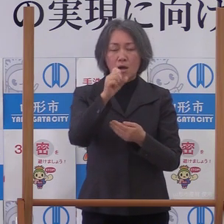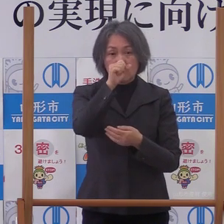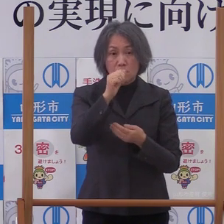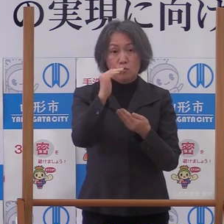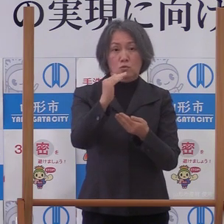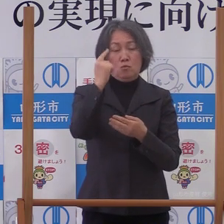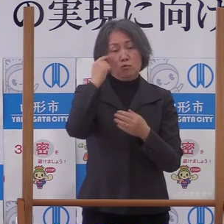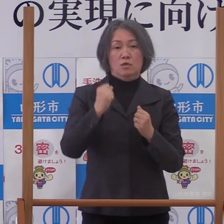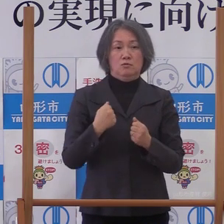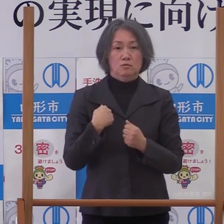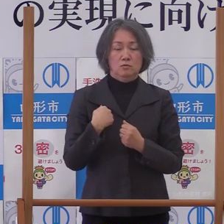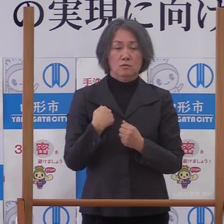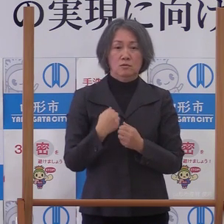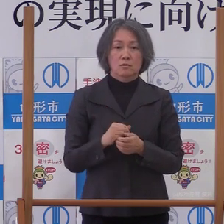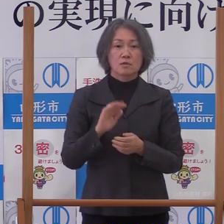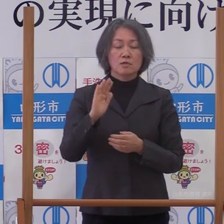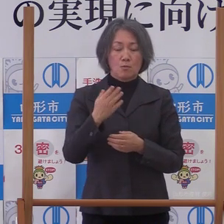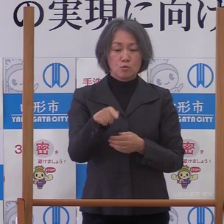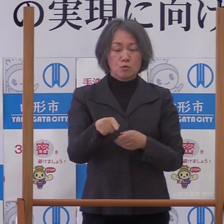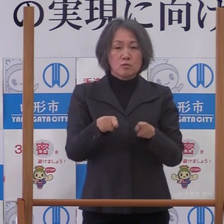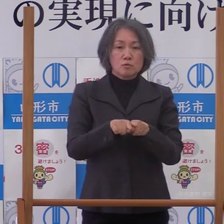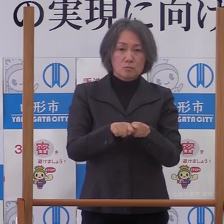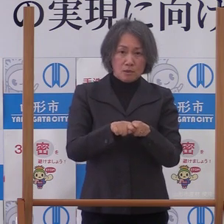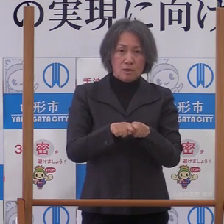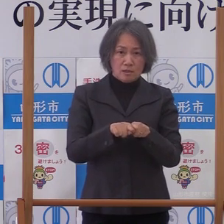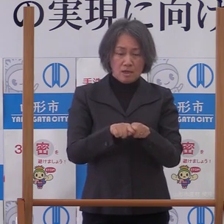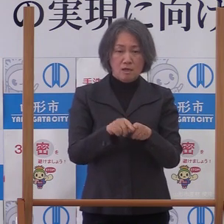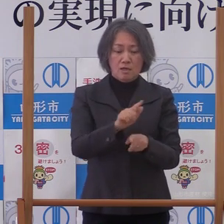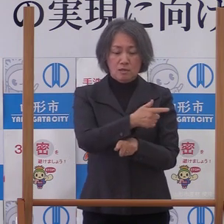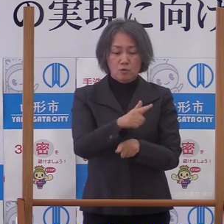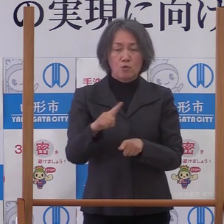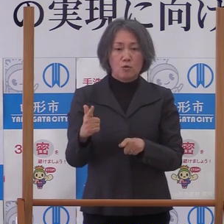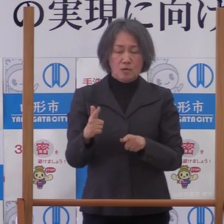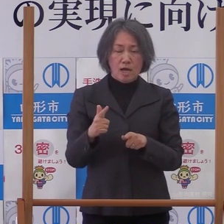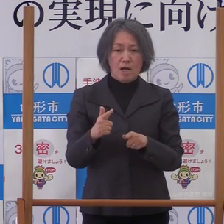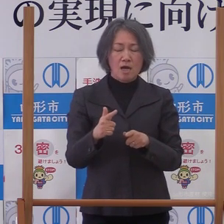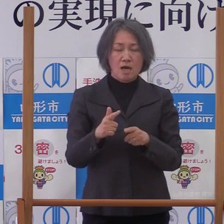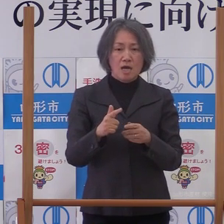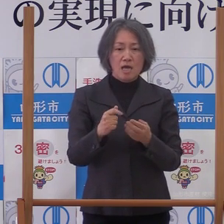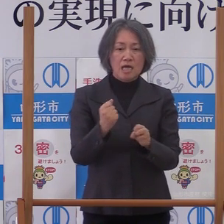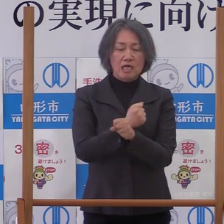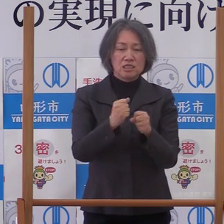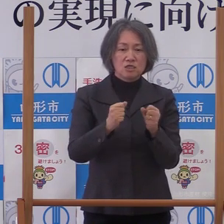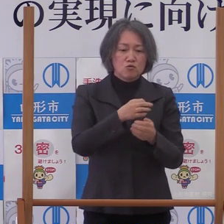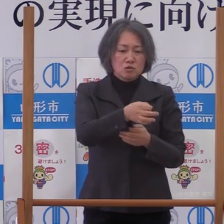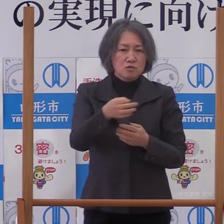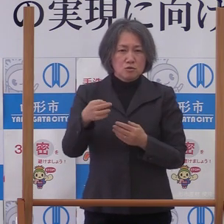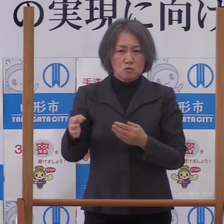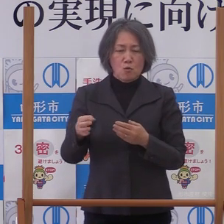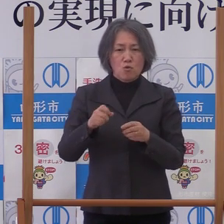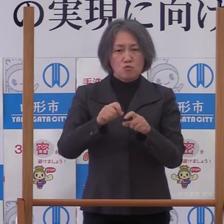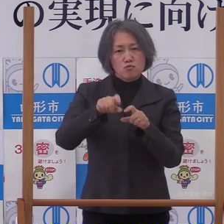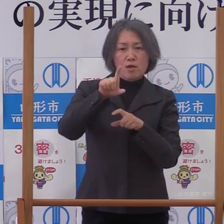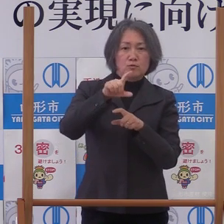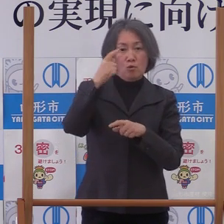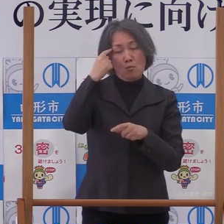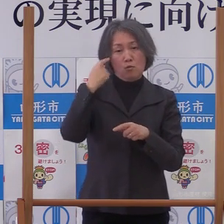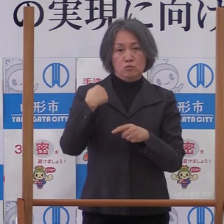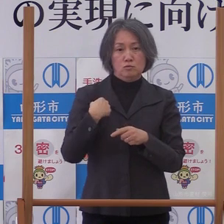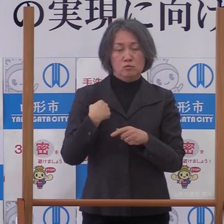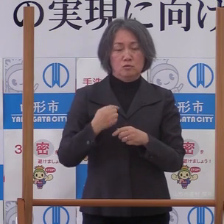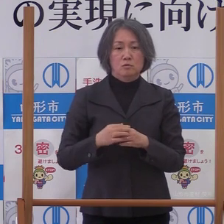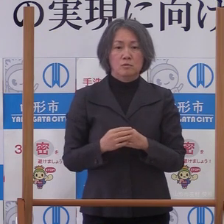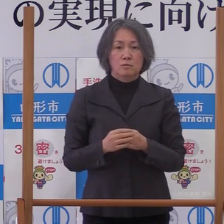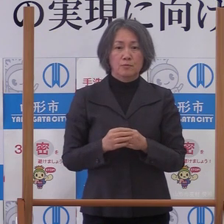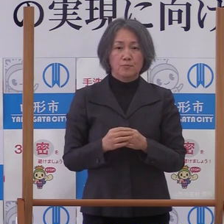ってですね、やはりさまざまな費用支出も出てくる部分もあると思いますので、そうい